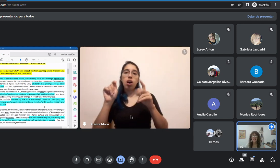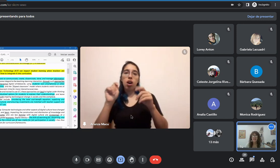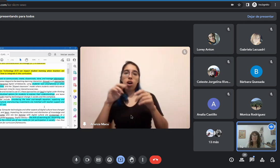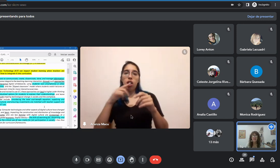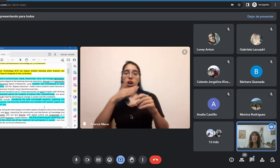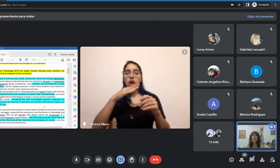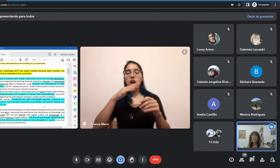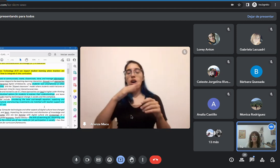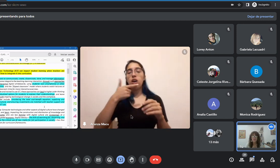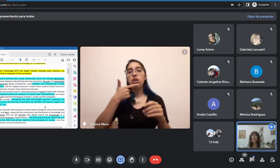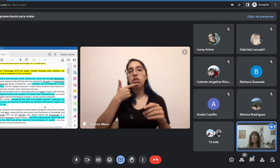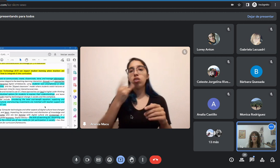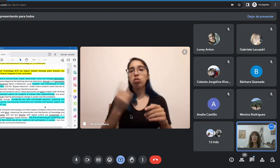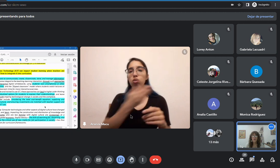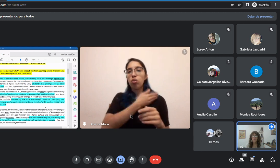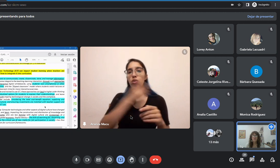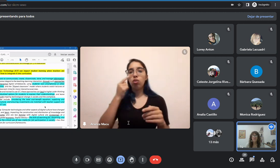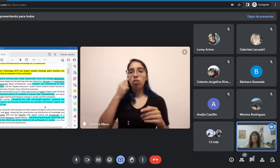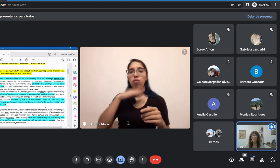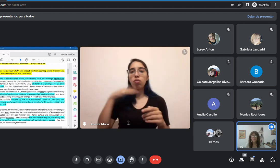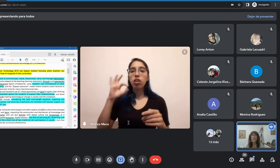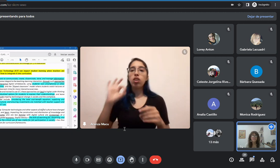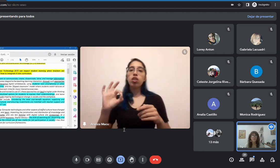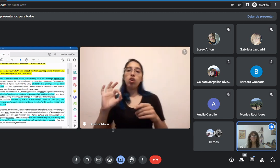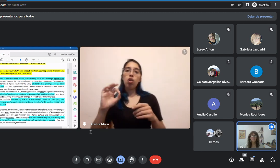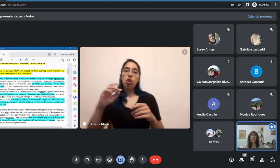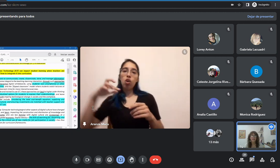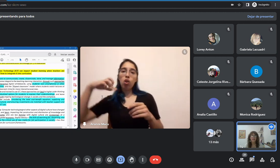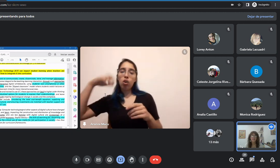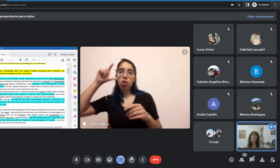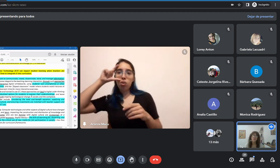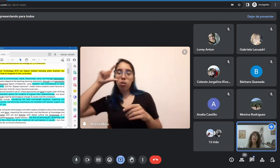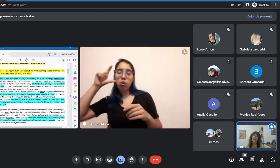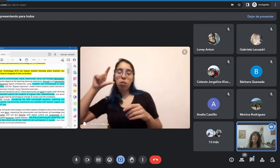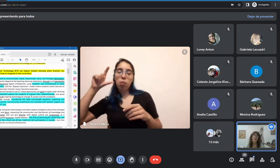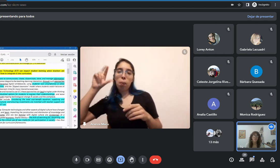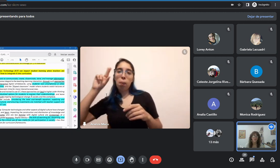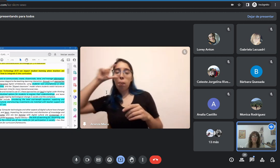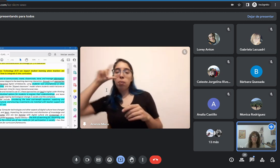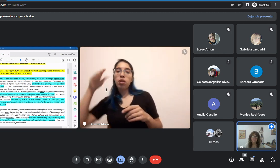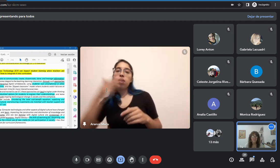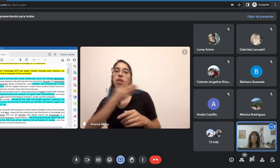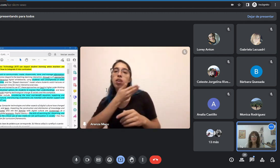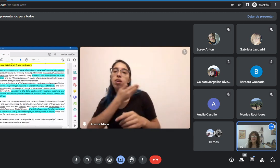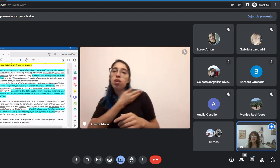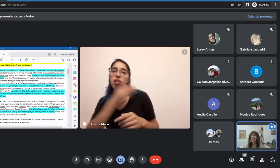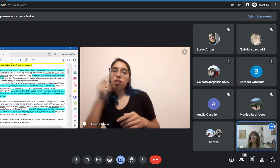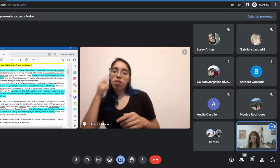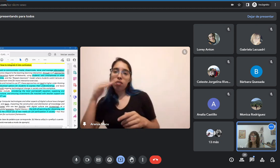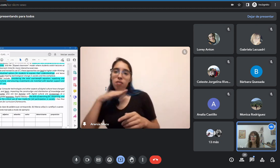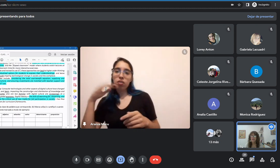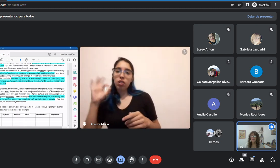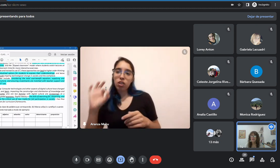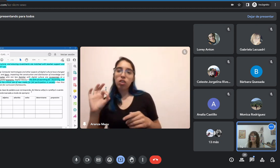¿Qué pistas o cómo nos damos cuenta si una palabra es de una clase u otra, ¿sí?